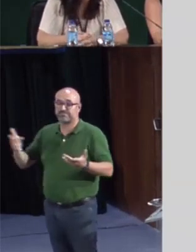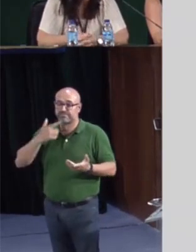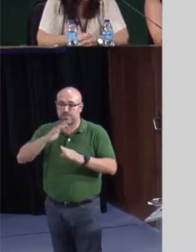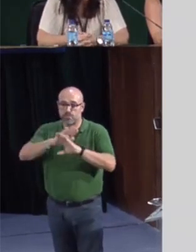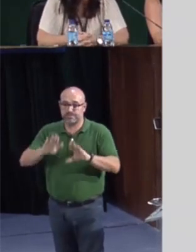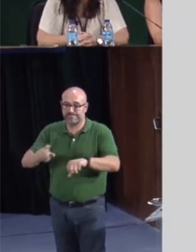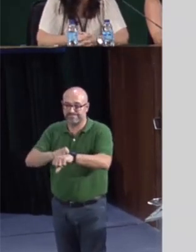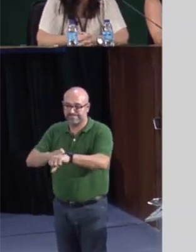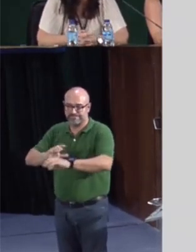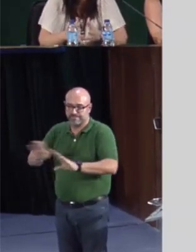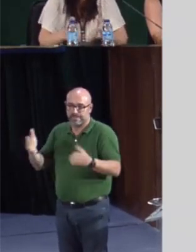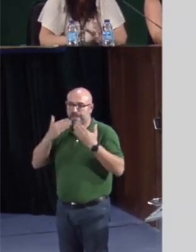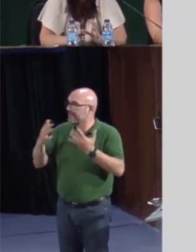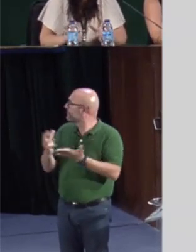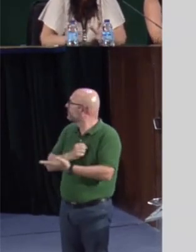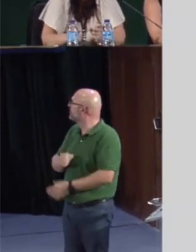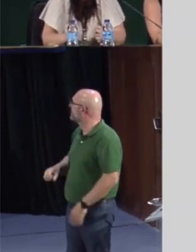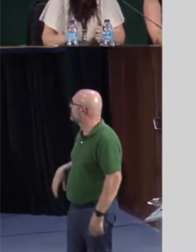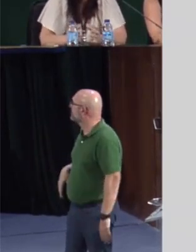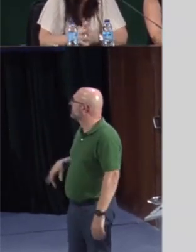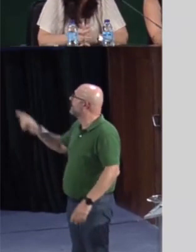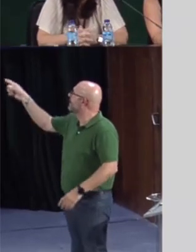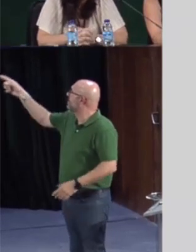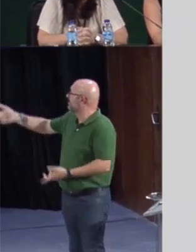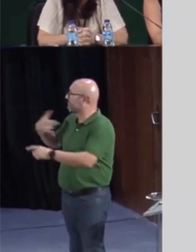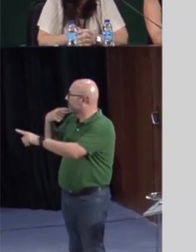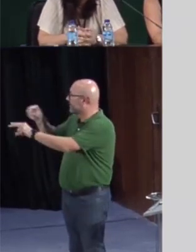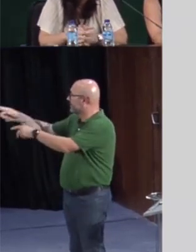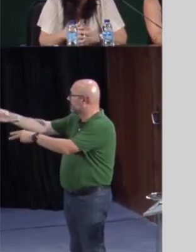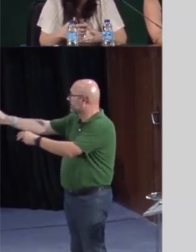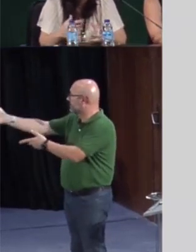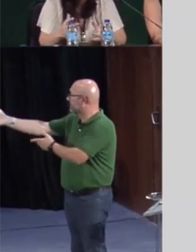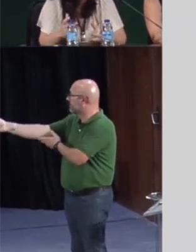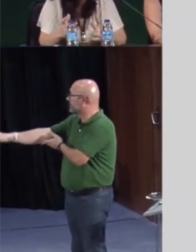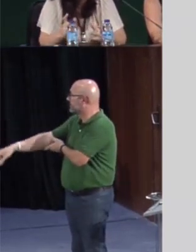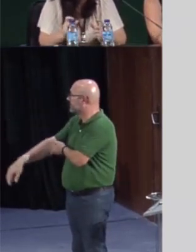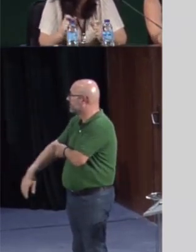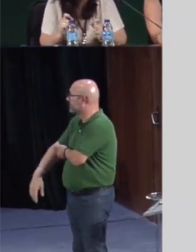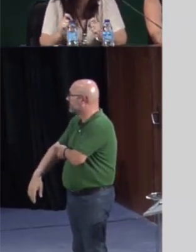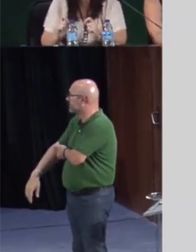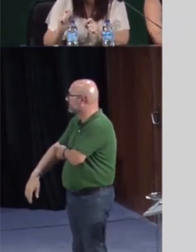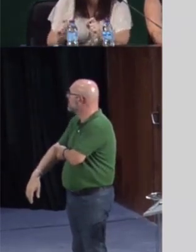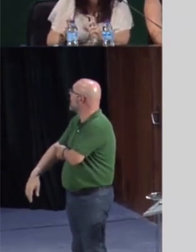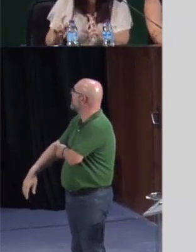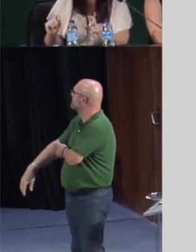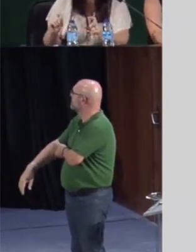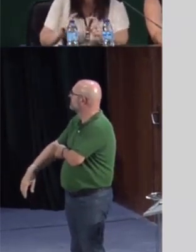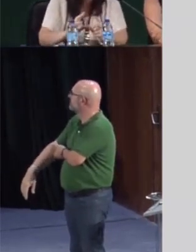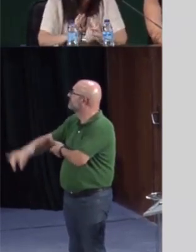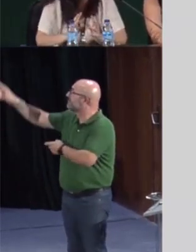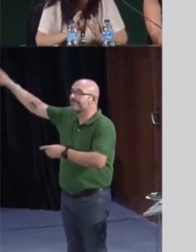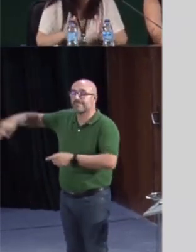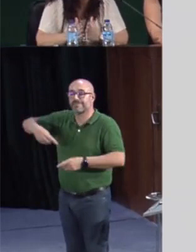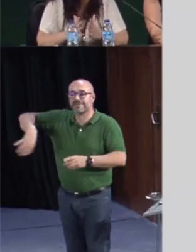eso. Y ya por último, debido al poco tiempo que tenemos, pues nos va a disculpar un